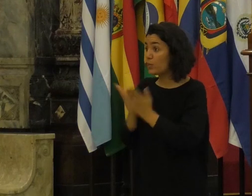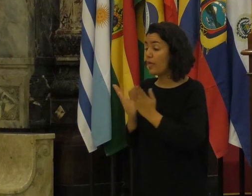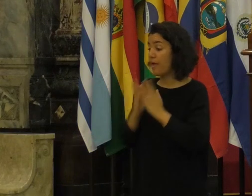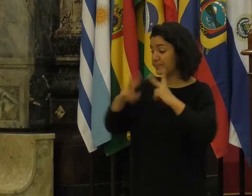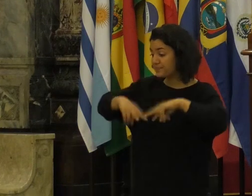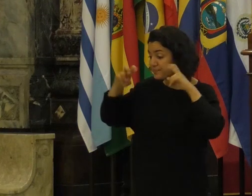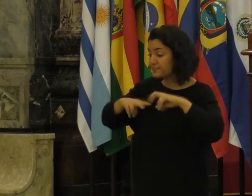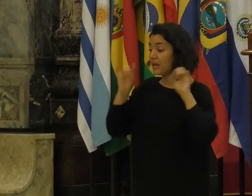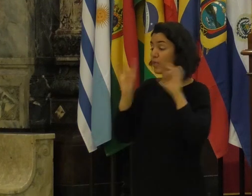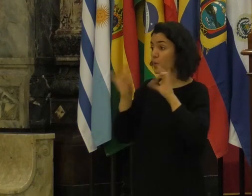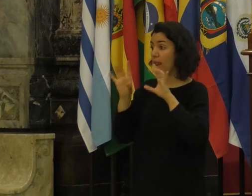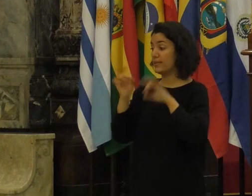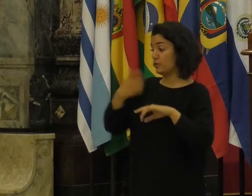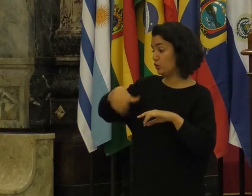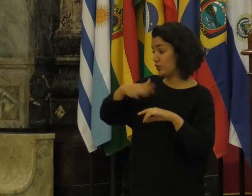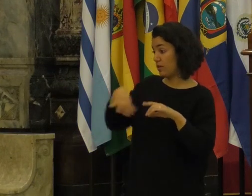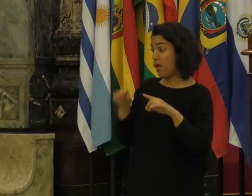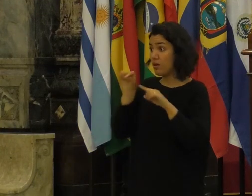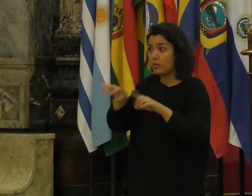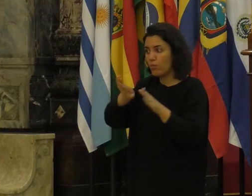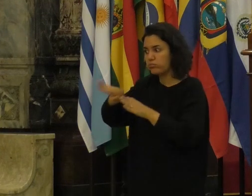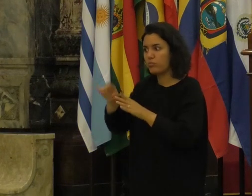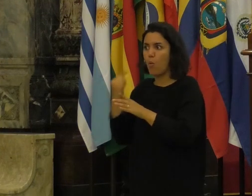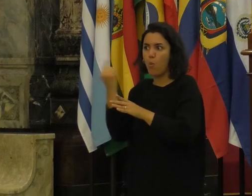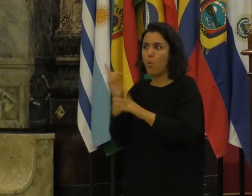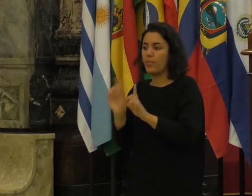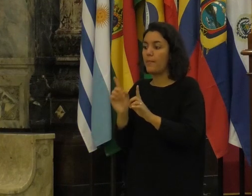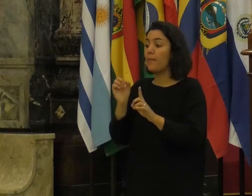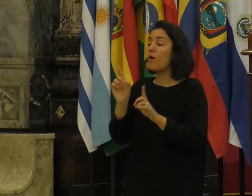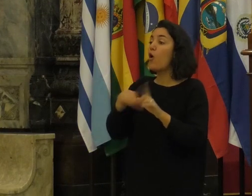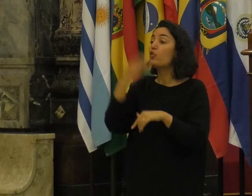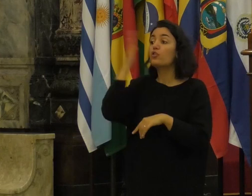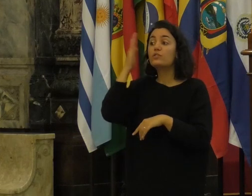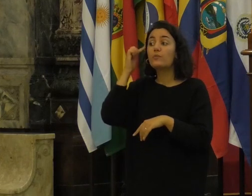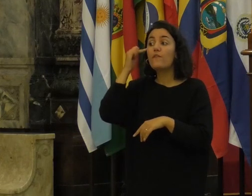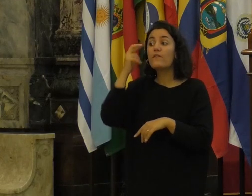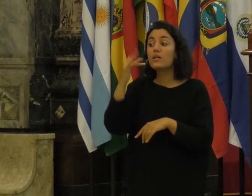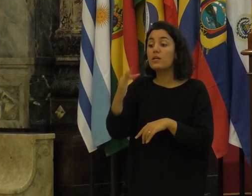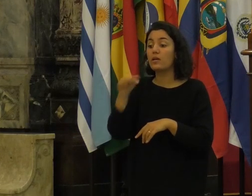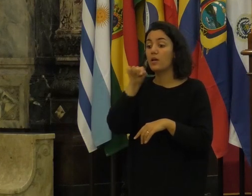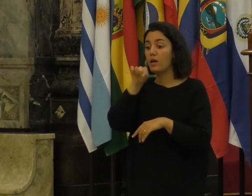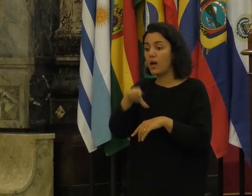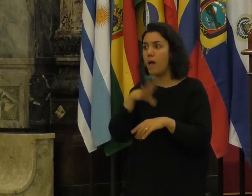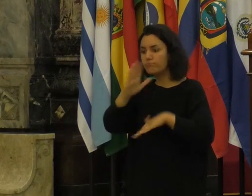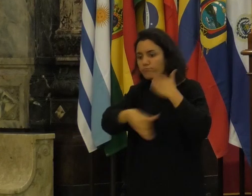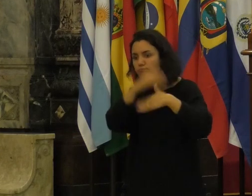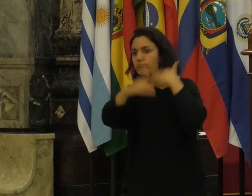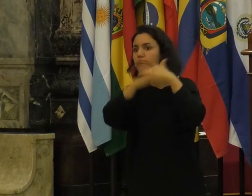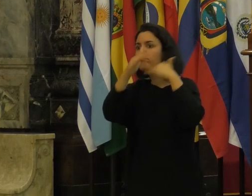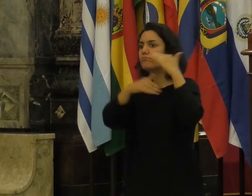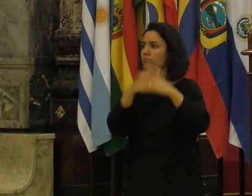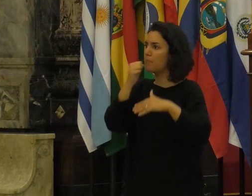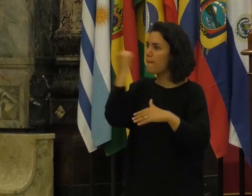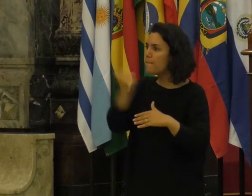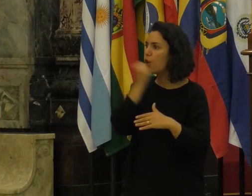sociedad. Otros tipos de conocimiento, como el filosófico, constituyen desarrollos con aportes muy notables para